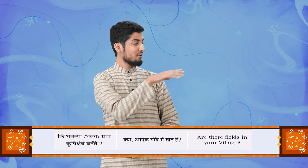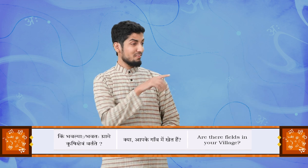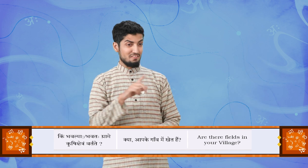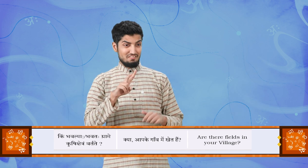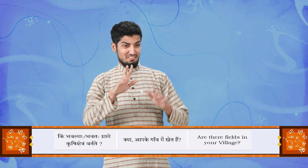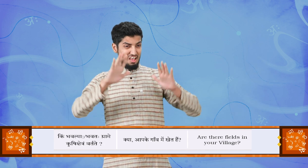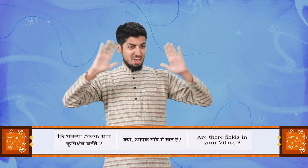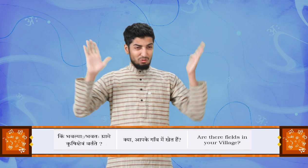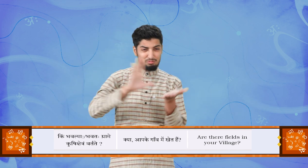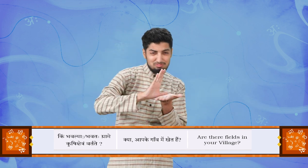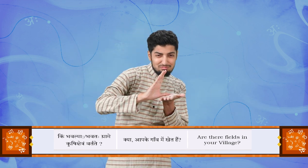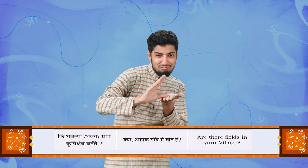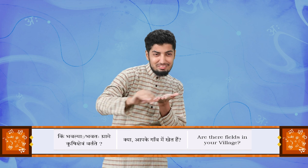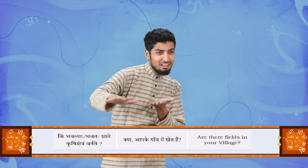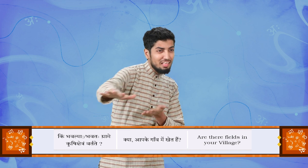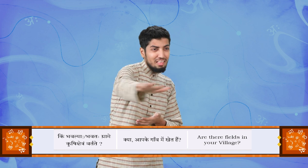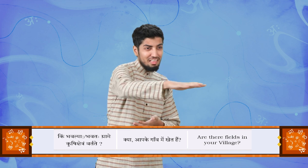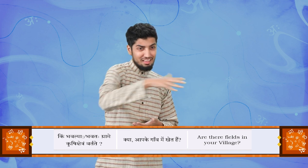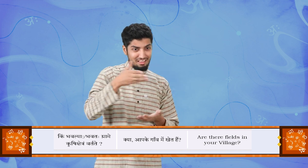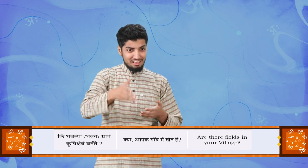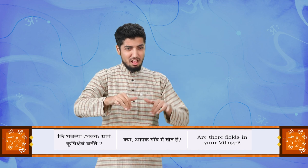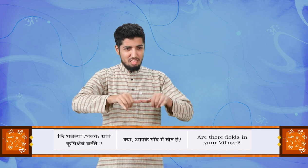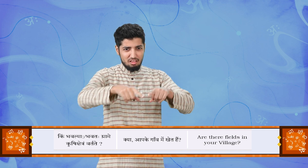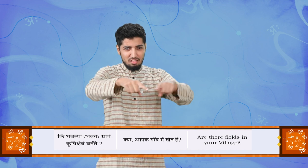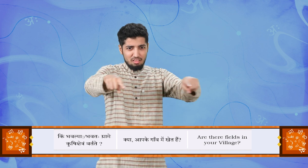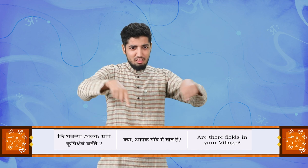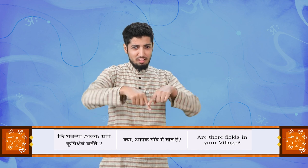भक्त यह कि ग्राम है कृषि क्षेत्र एंव तह